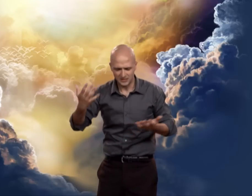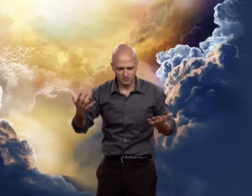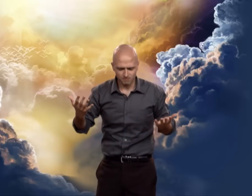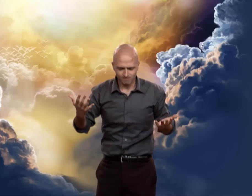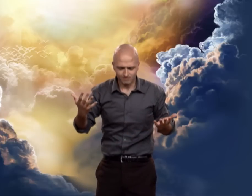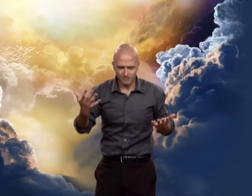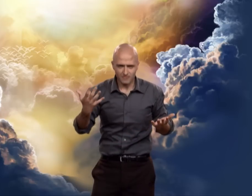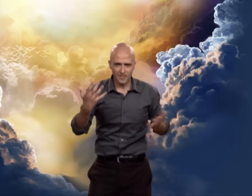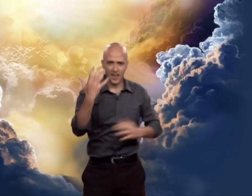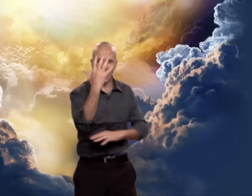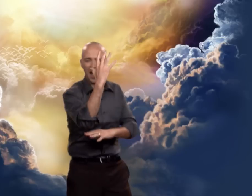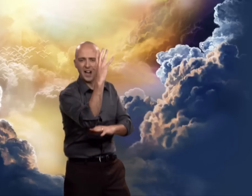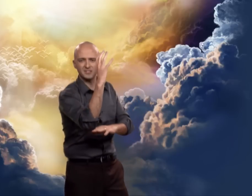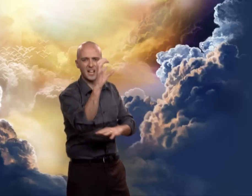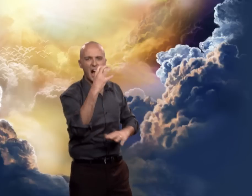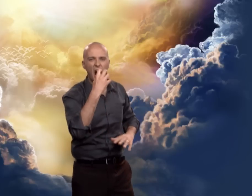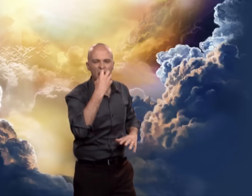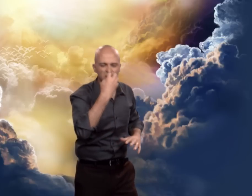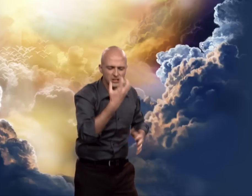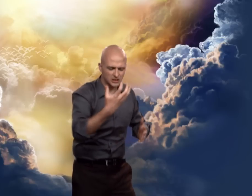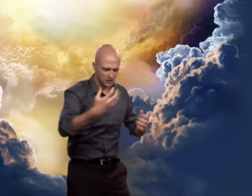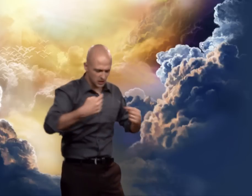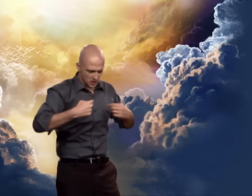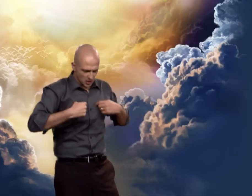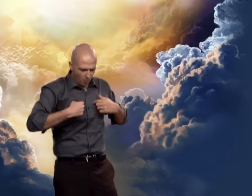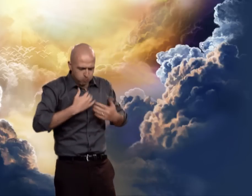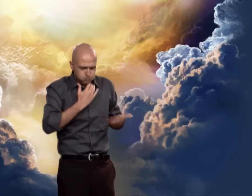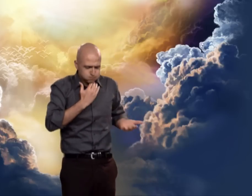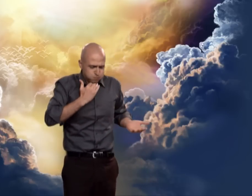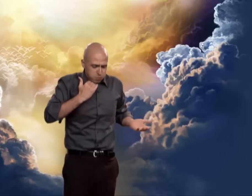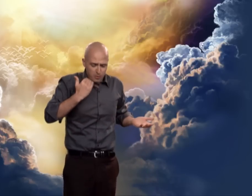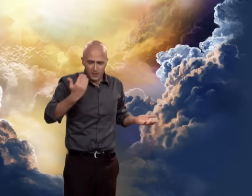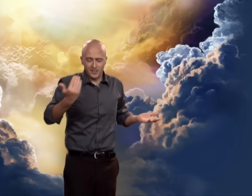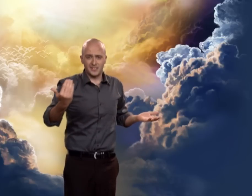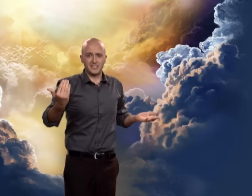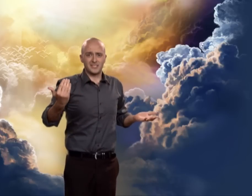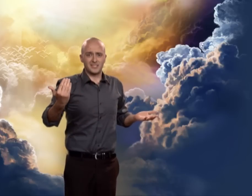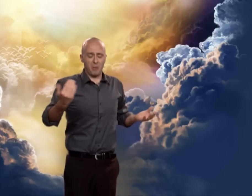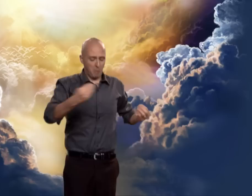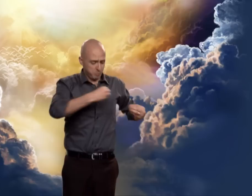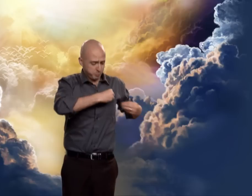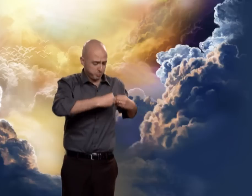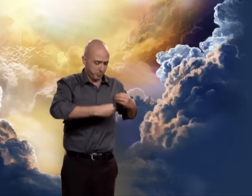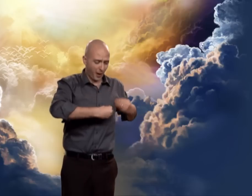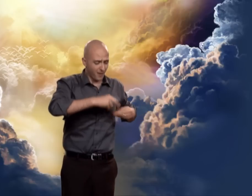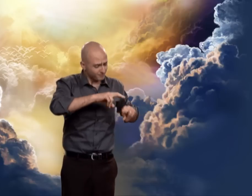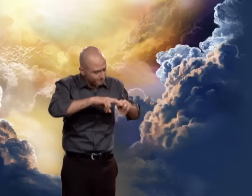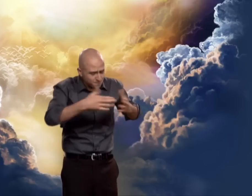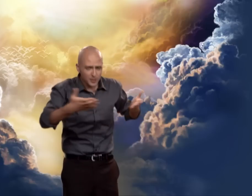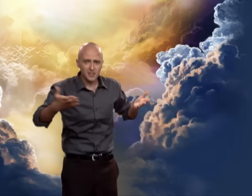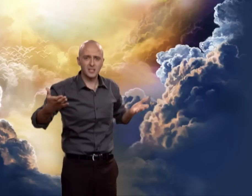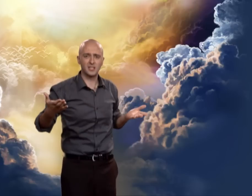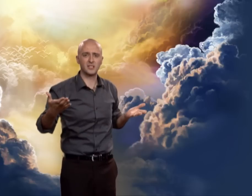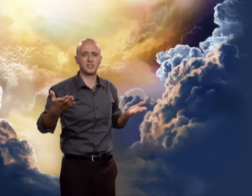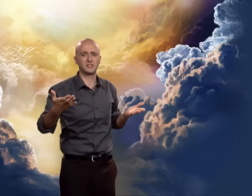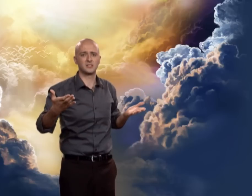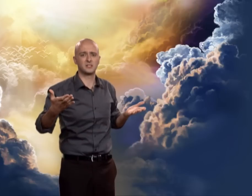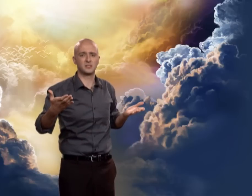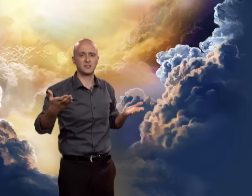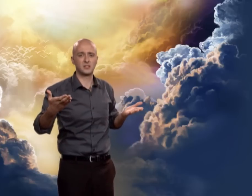era o sentido da sentença divina. Deus declarou que, como penalidade de seu pecado, o ser humano voltaria à terra